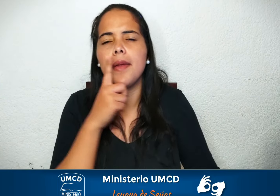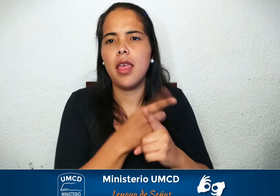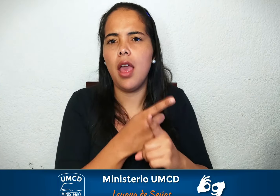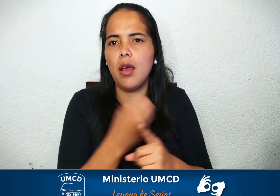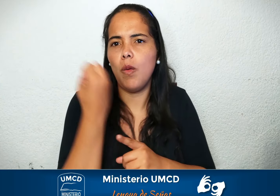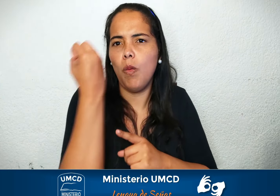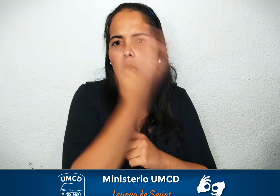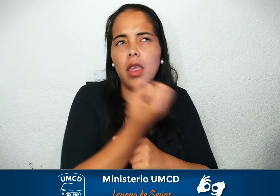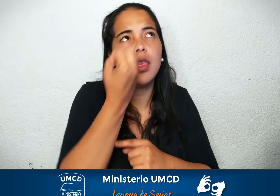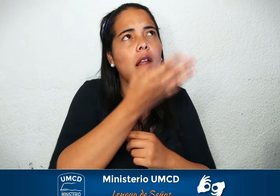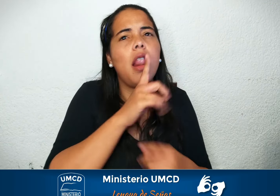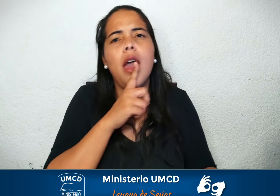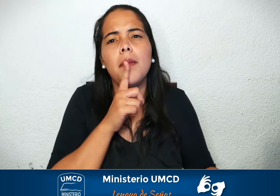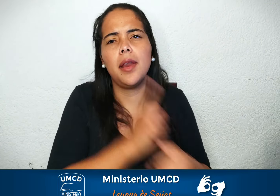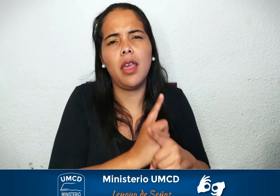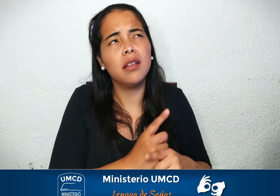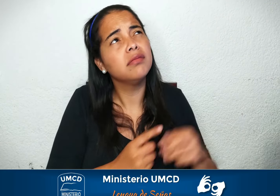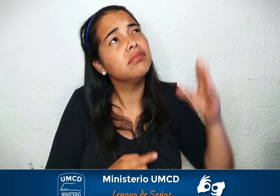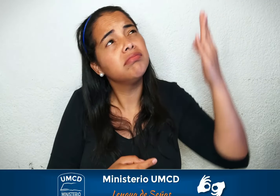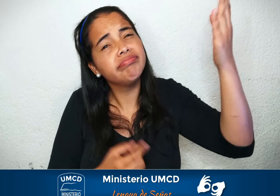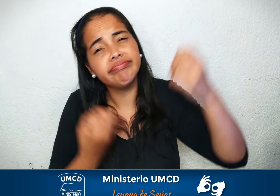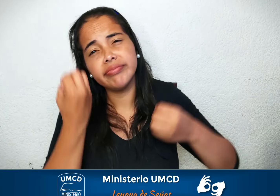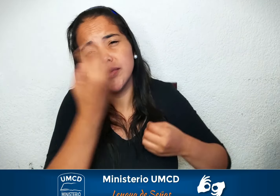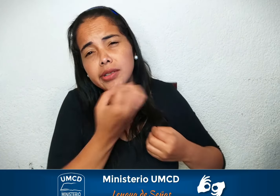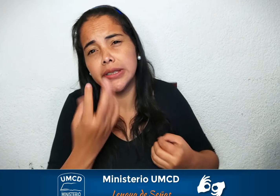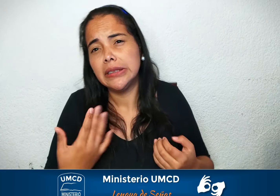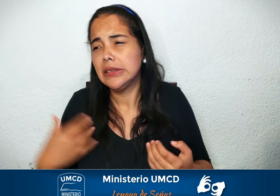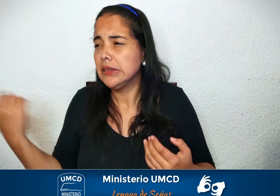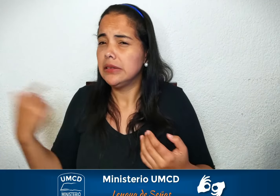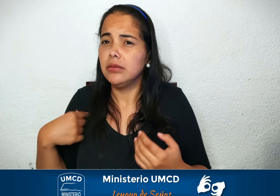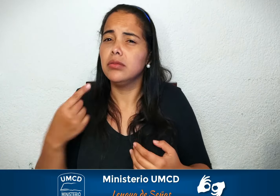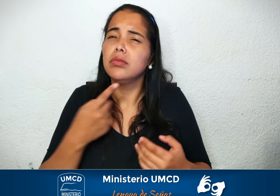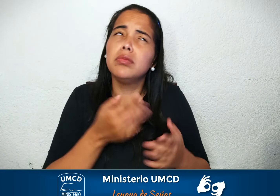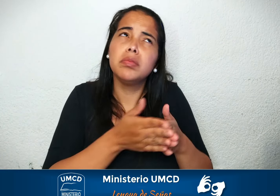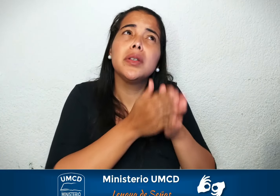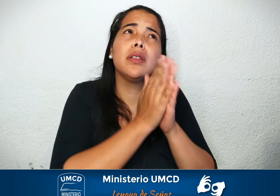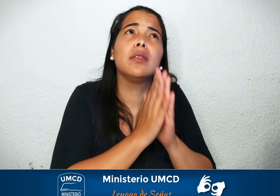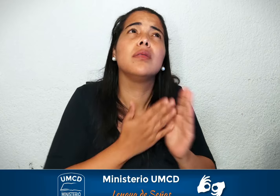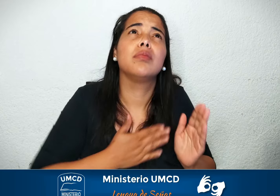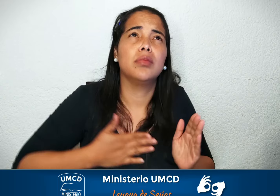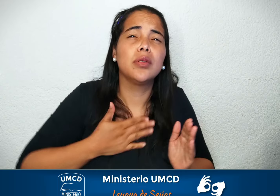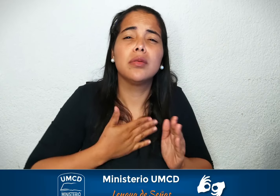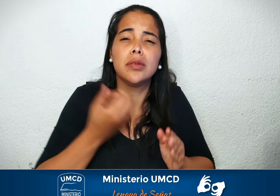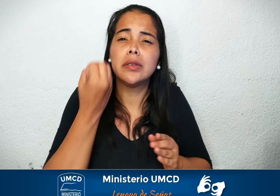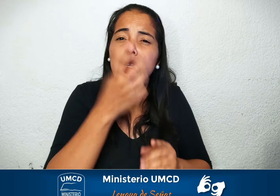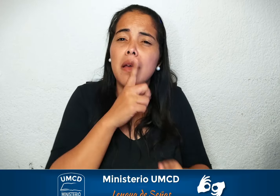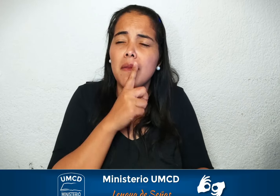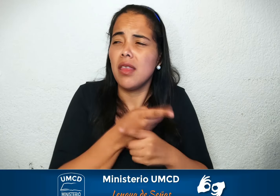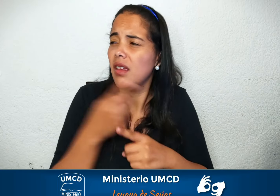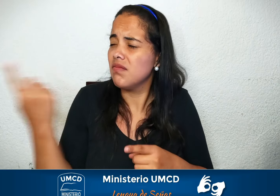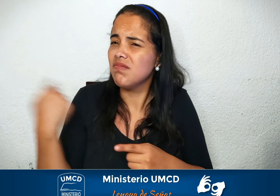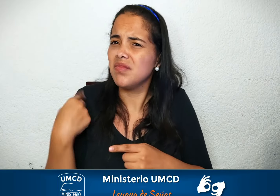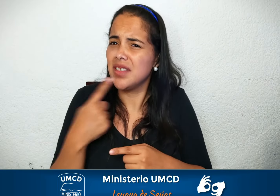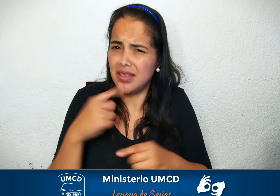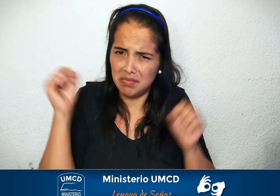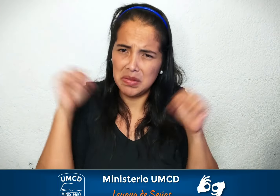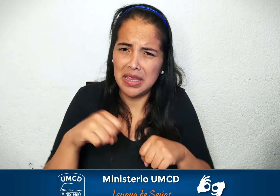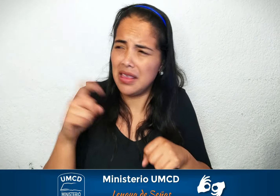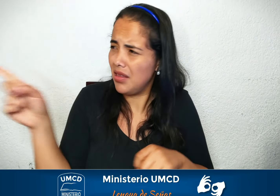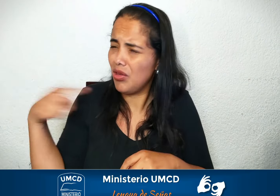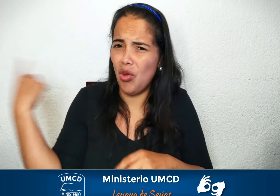del problema. Y además de expresar la verdad del problema, hacer su petición a Dios. Ezequías le dijo que